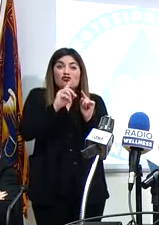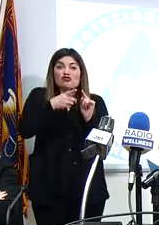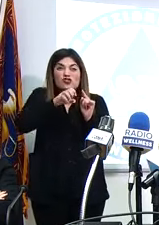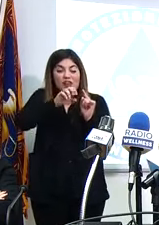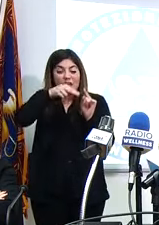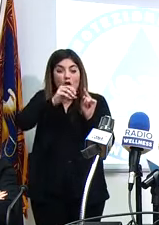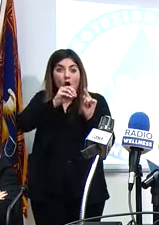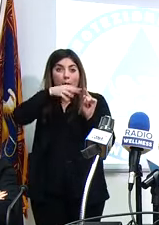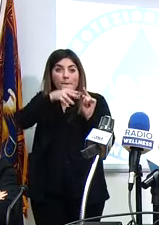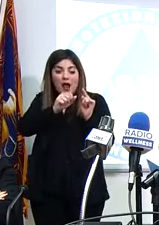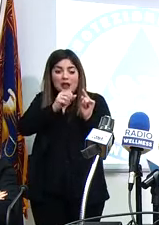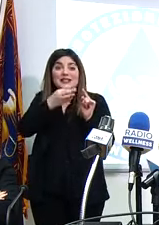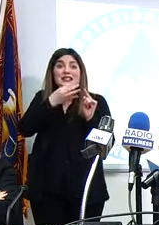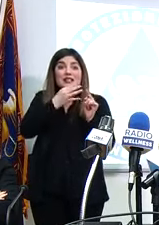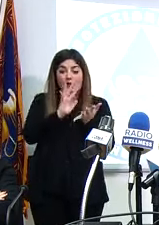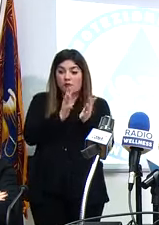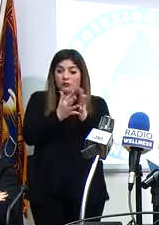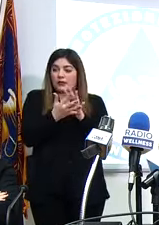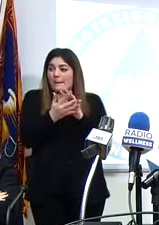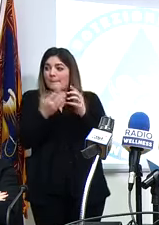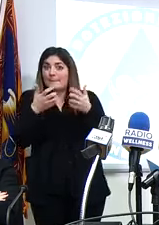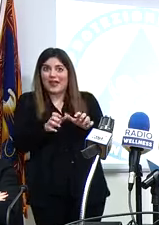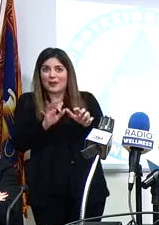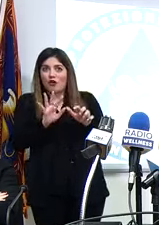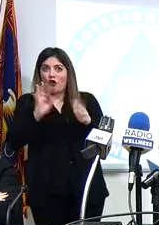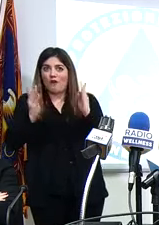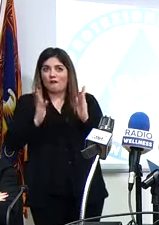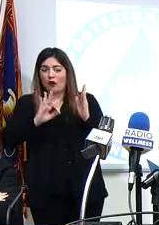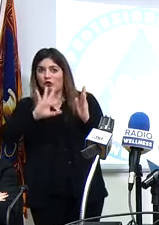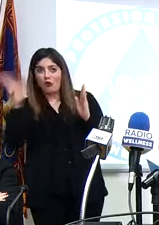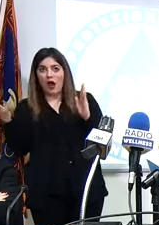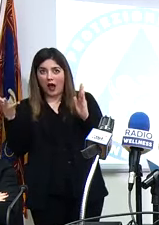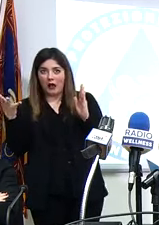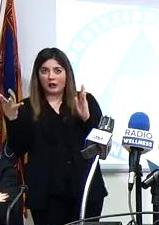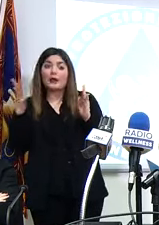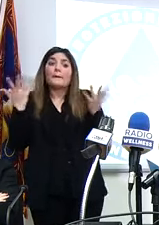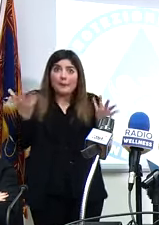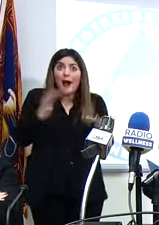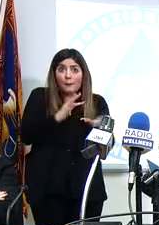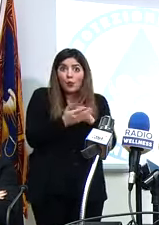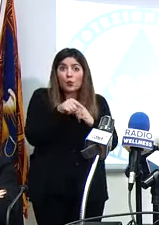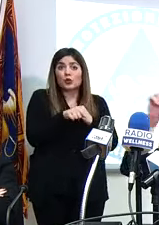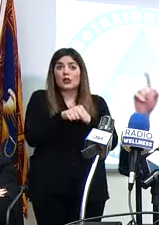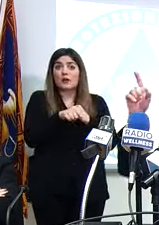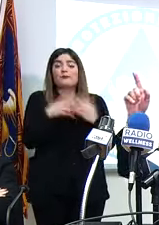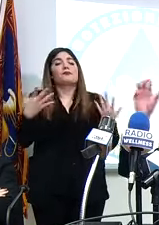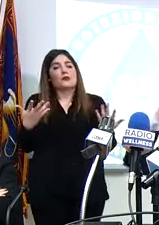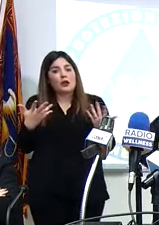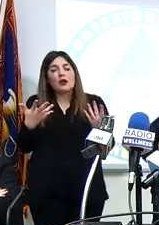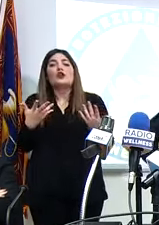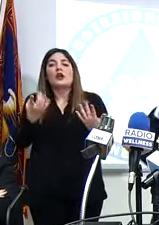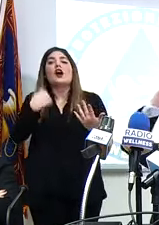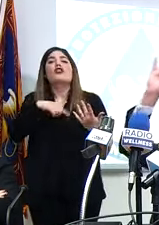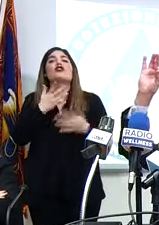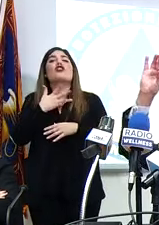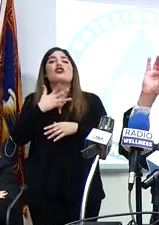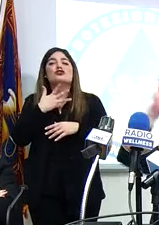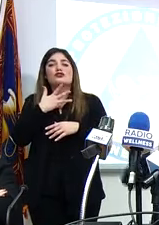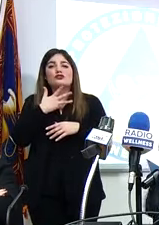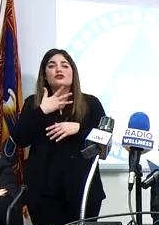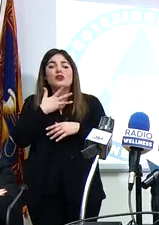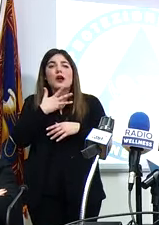muta. E quindi abbiamo visto che rispetto a Wuhan abbiamo almeno 30 lignaggi. Cosa sono i